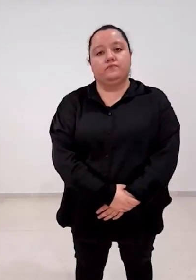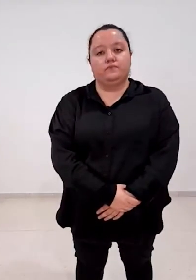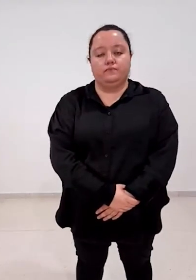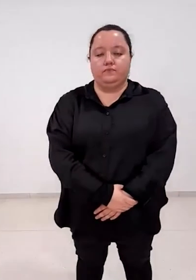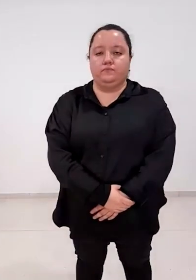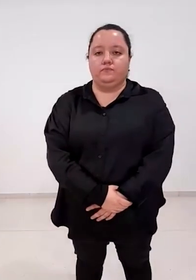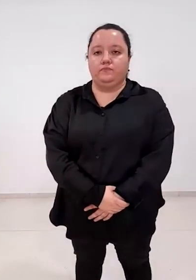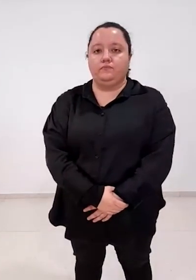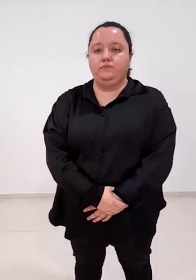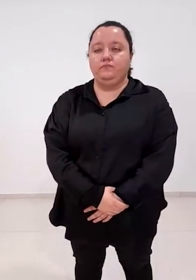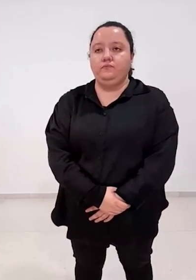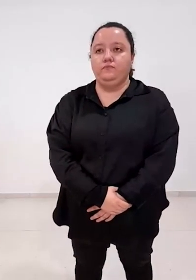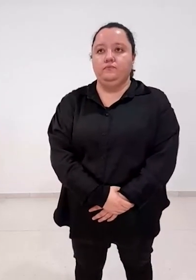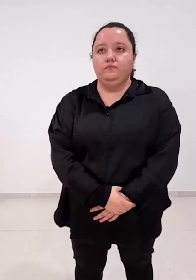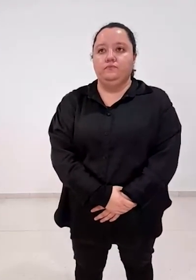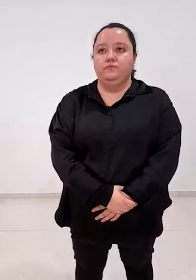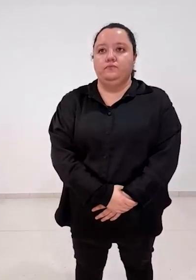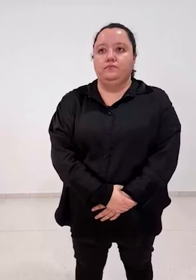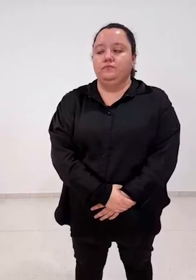puedo